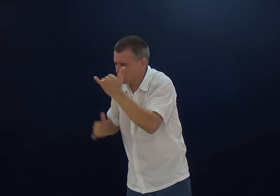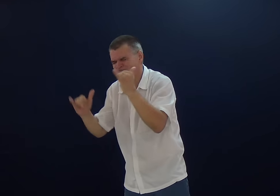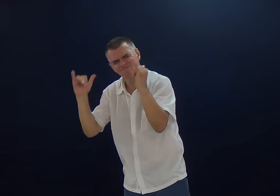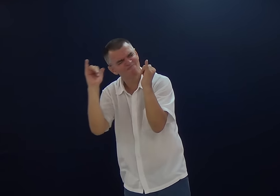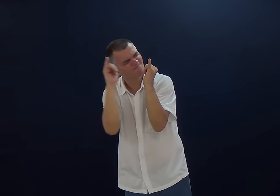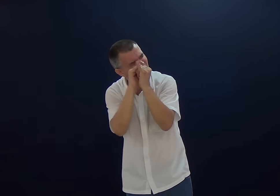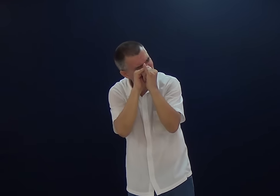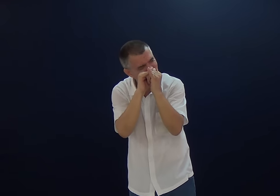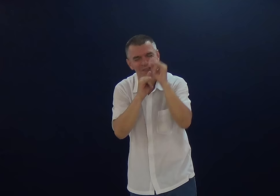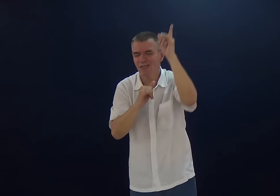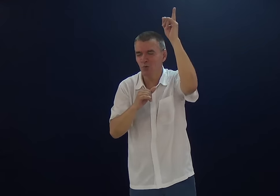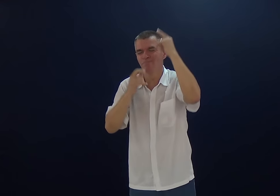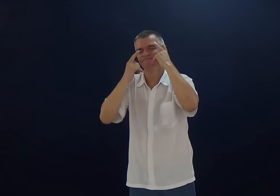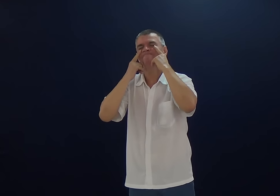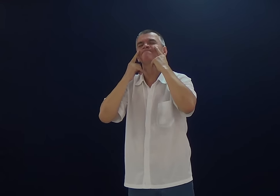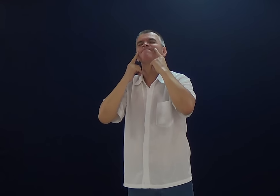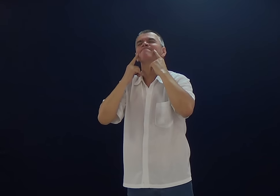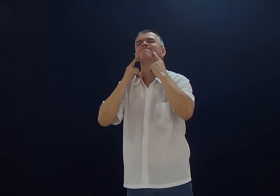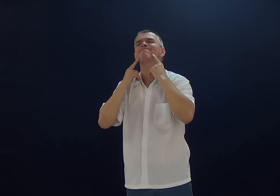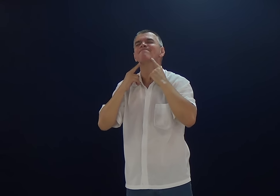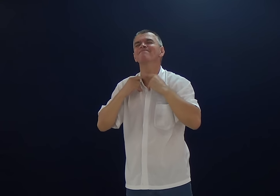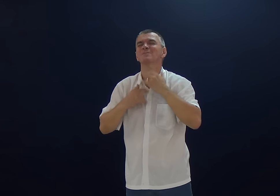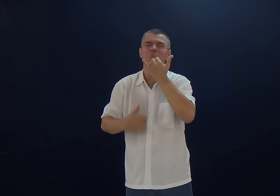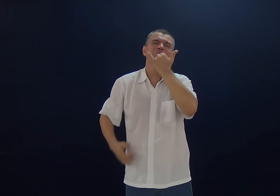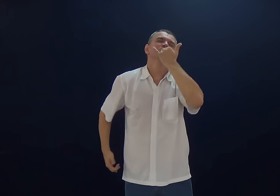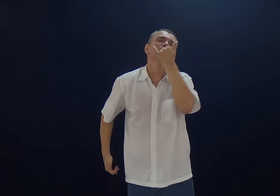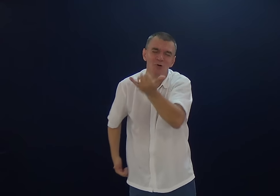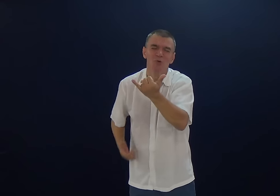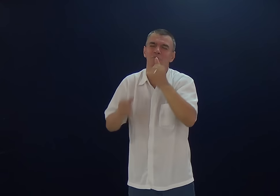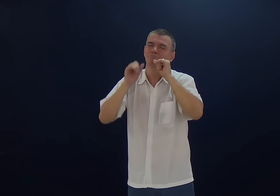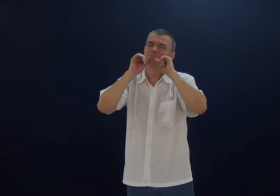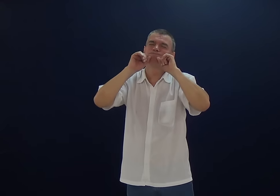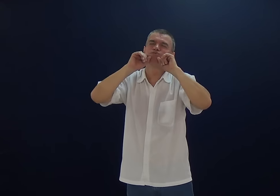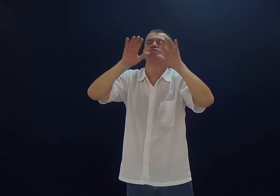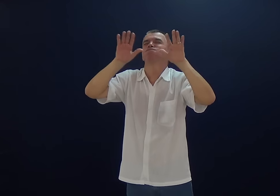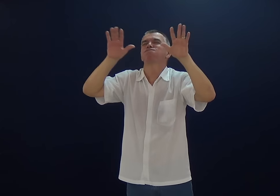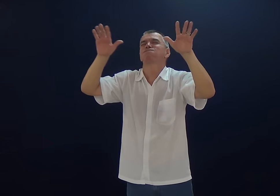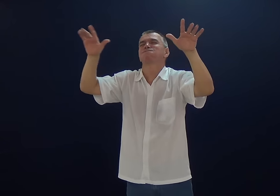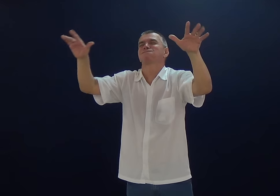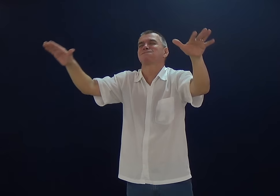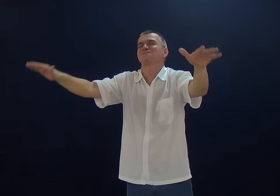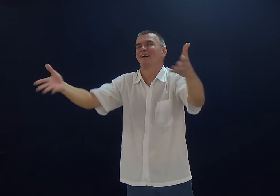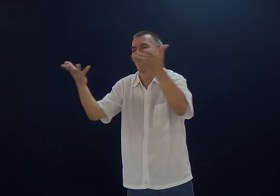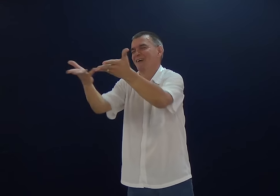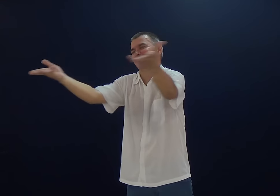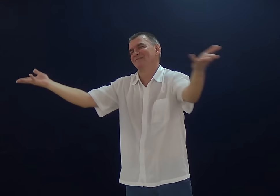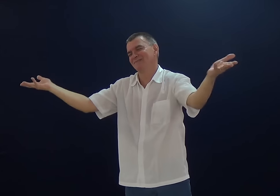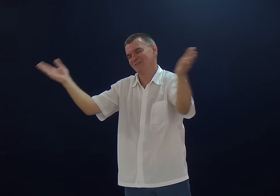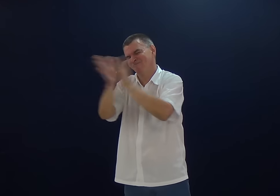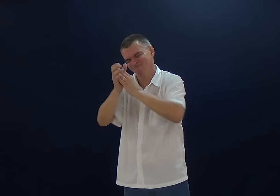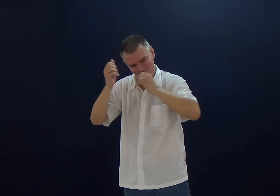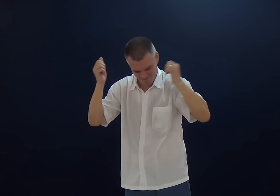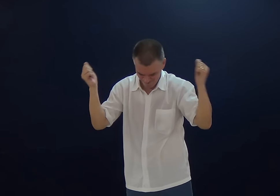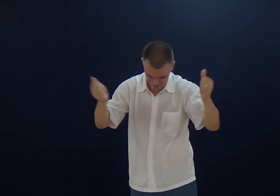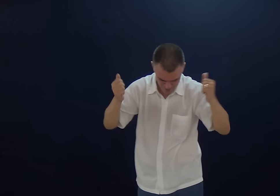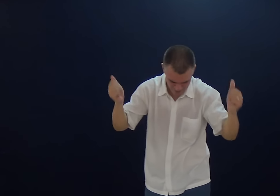Deus perdoa cada pessoa aqui Deus em nome de Jesus abençoa a nossa vida de maneira